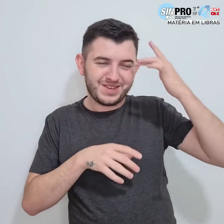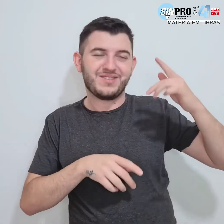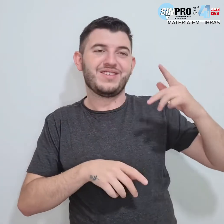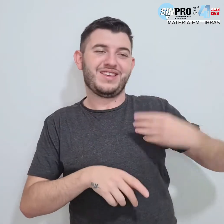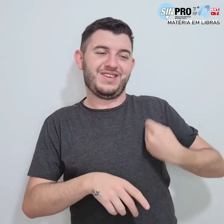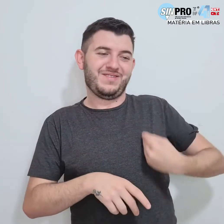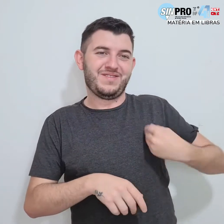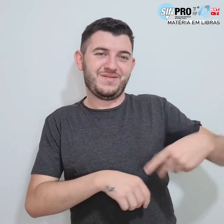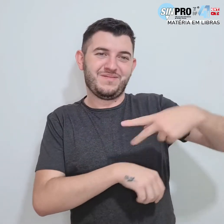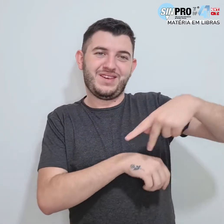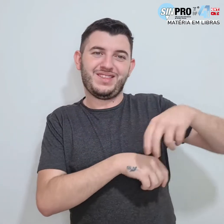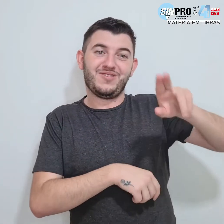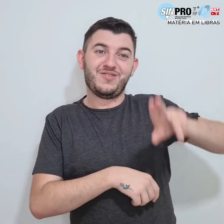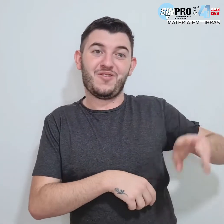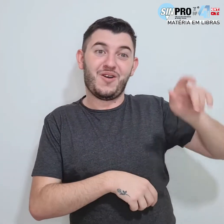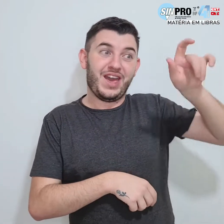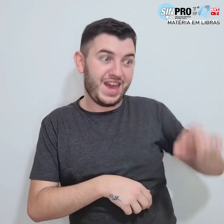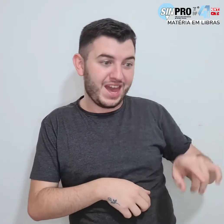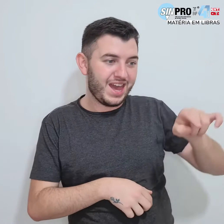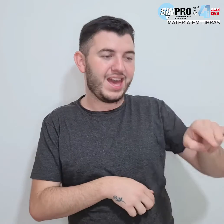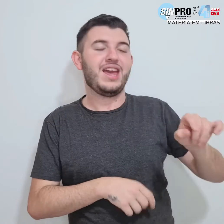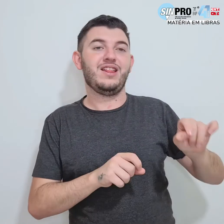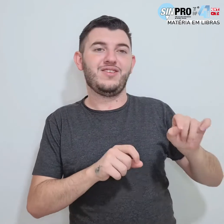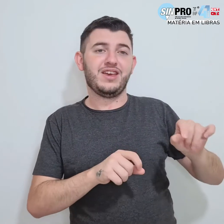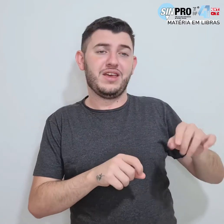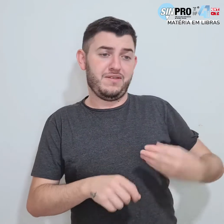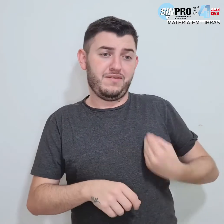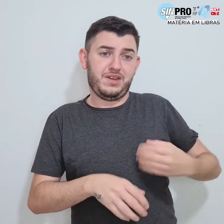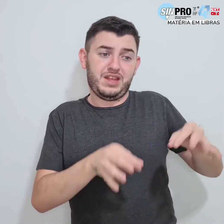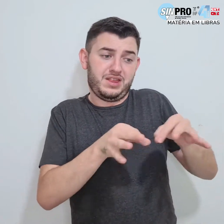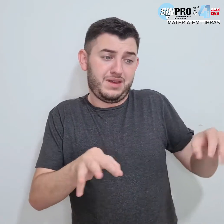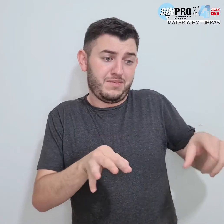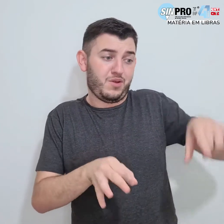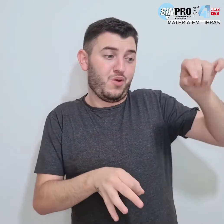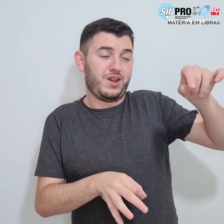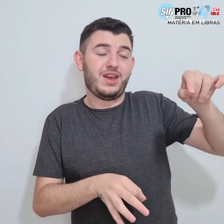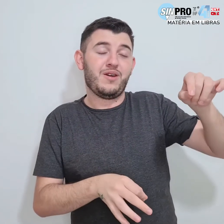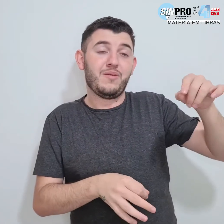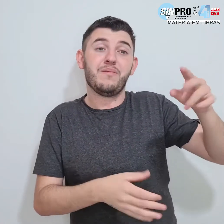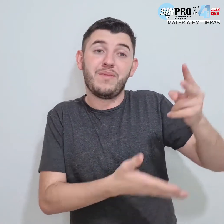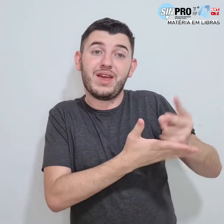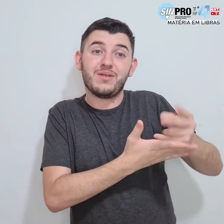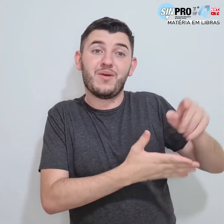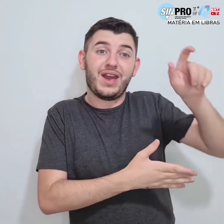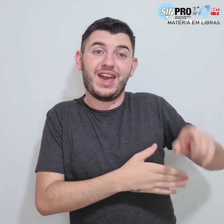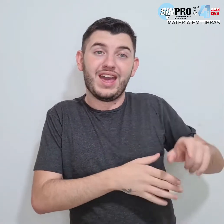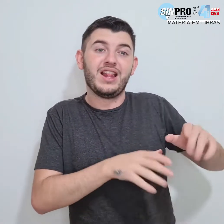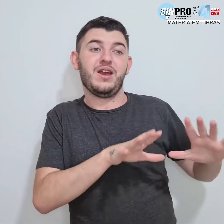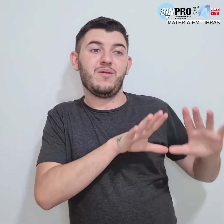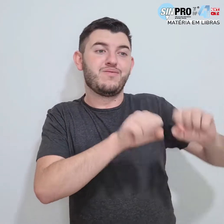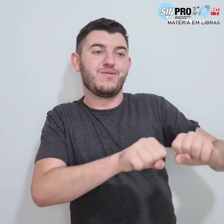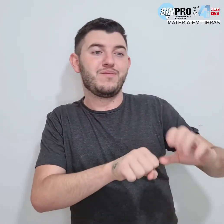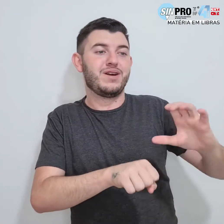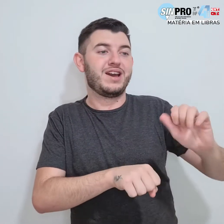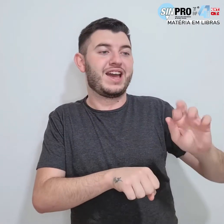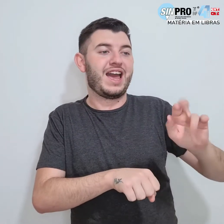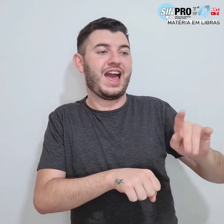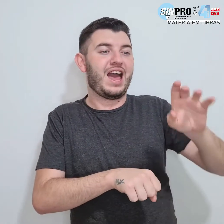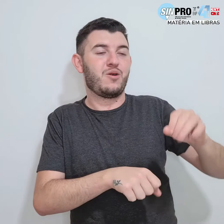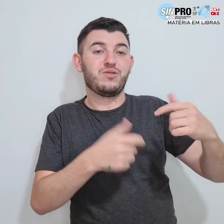simples, mesmo quando ocupou o principal cargo político do país. Ele também é reconhecido no mundo inteiro por ter